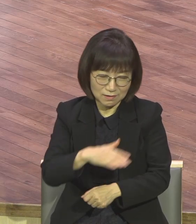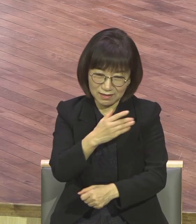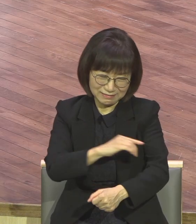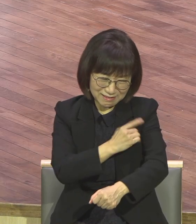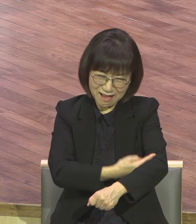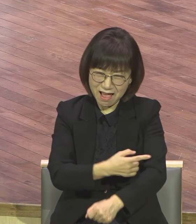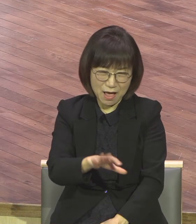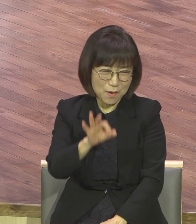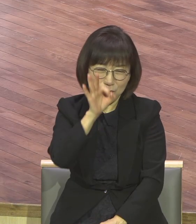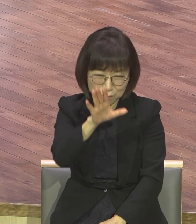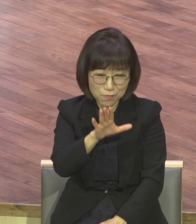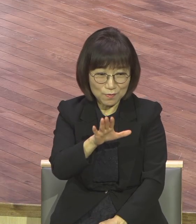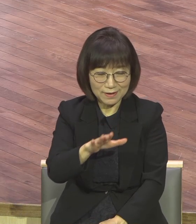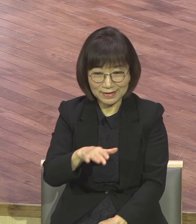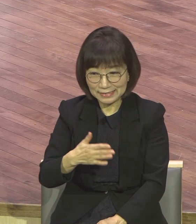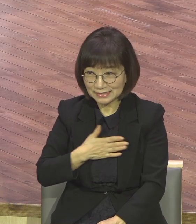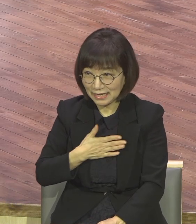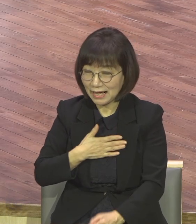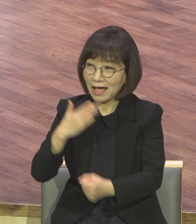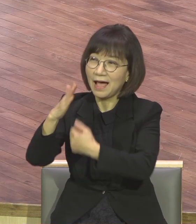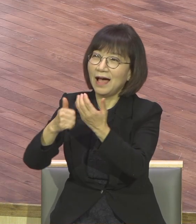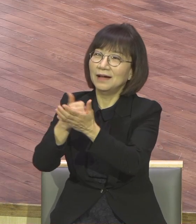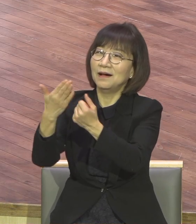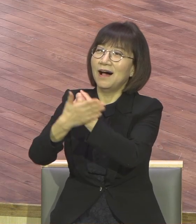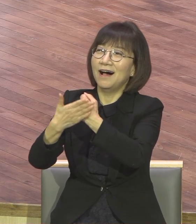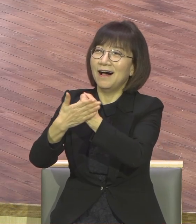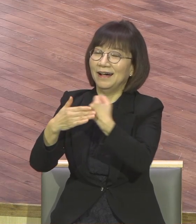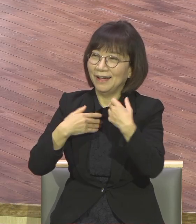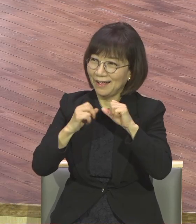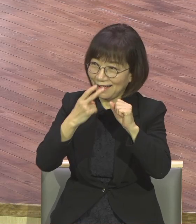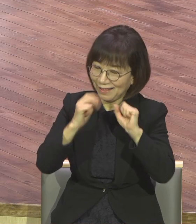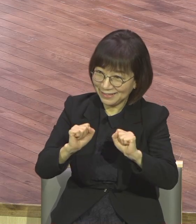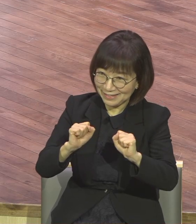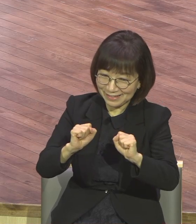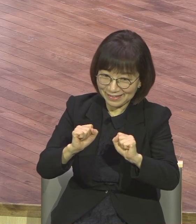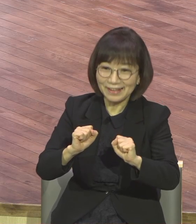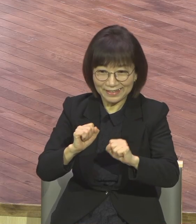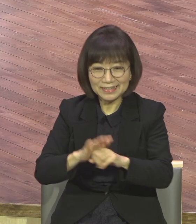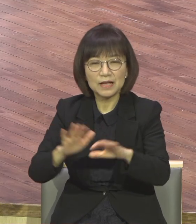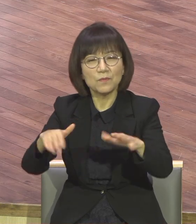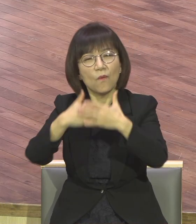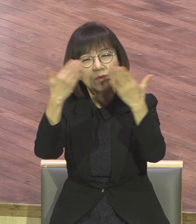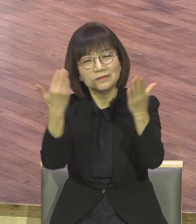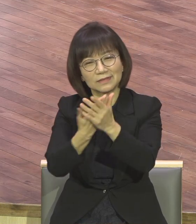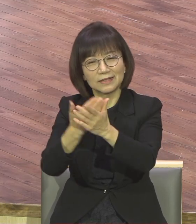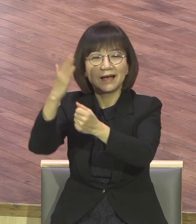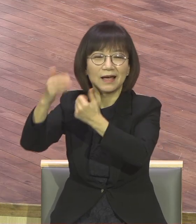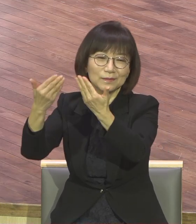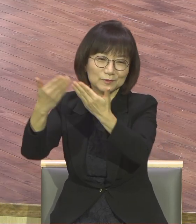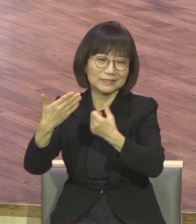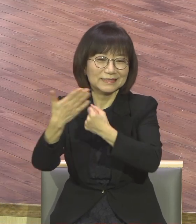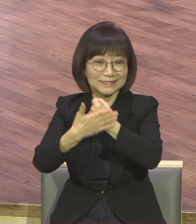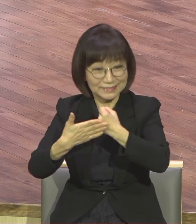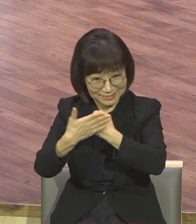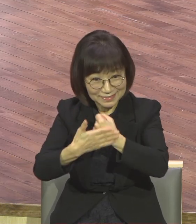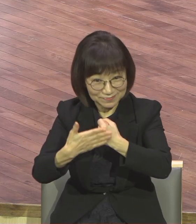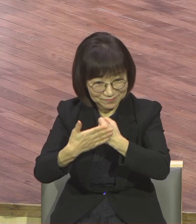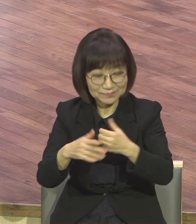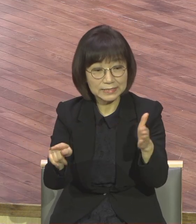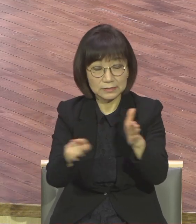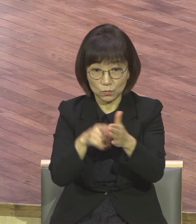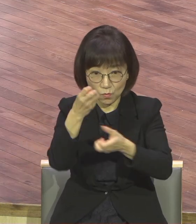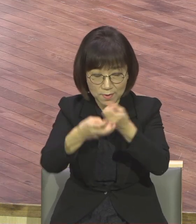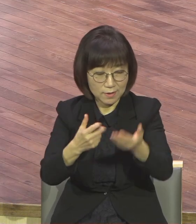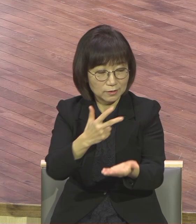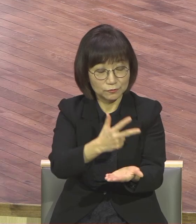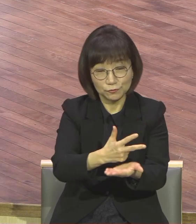무능한 존재라는 사실을 고백하는 것입니다. 모든 것이 하나님의 은혜였습니다. 신앙